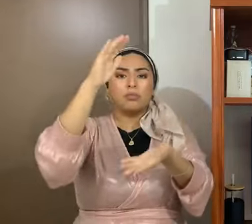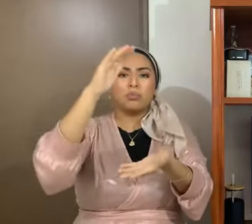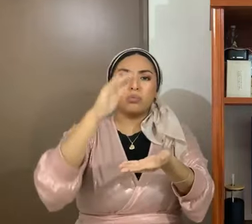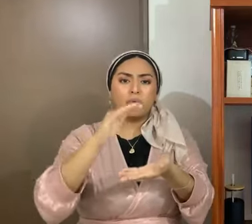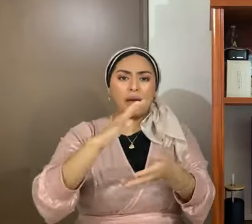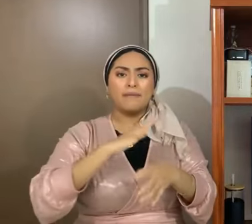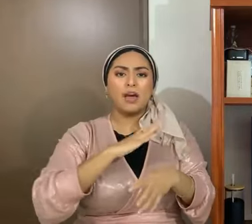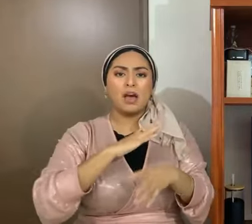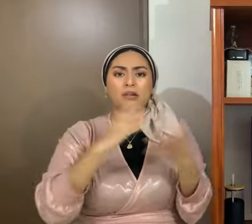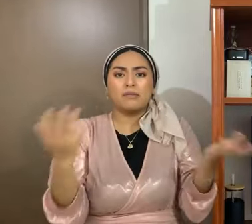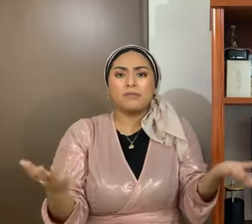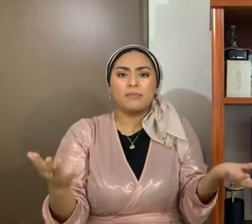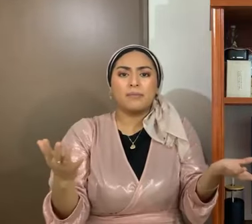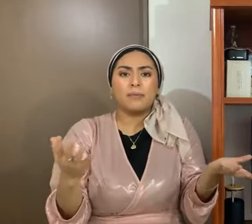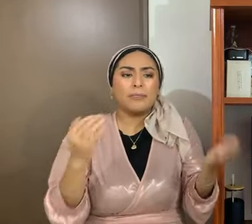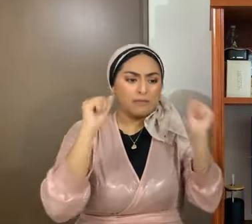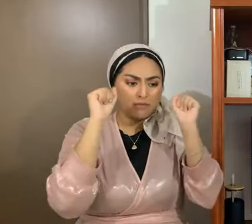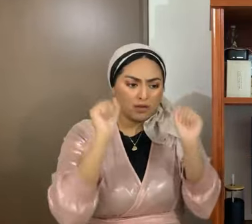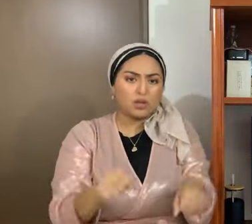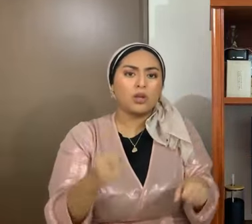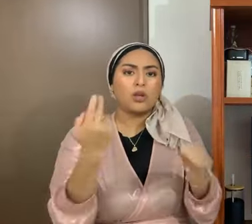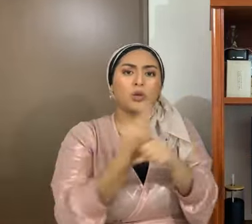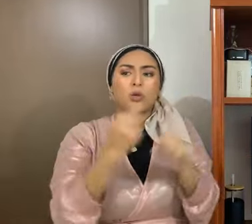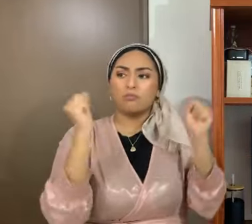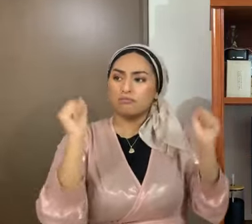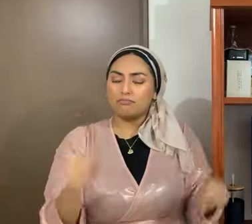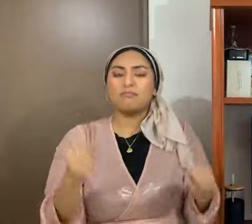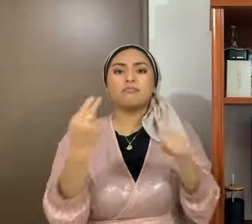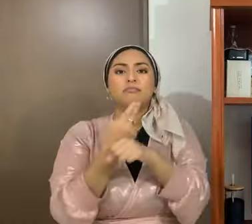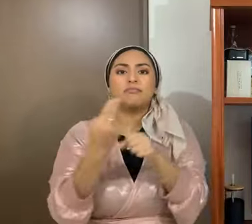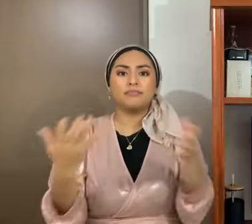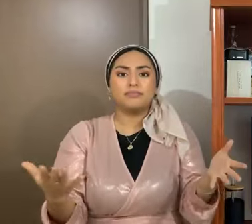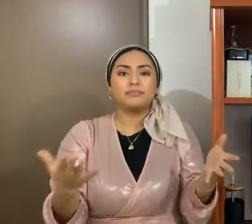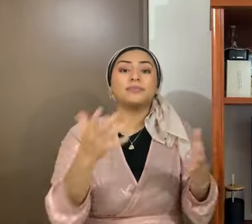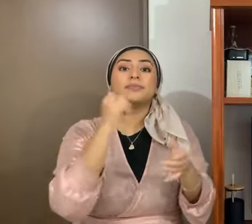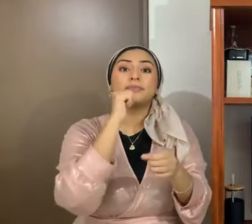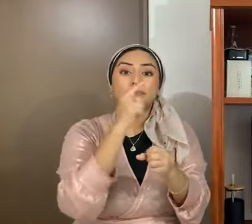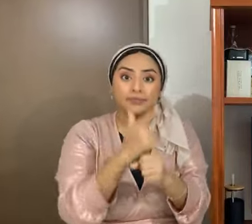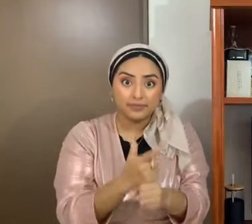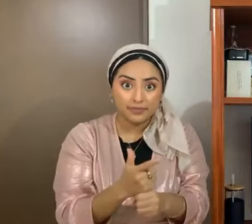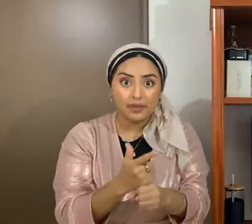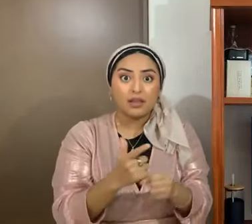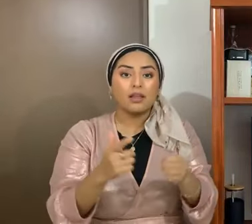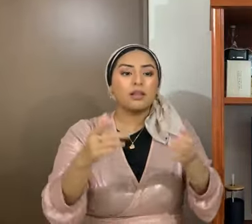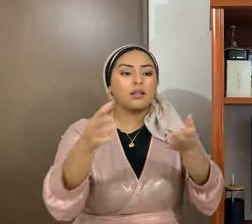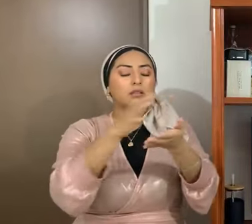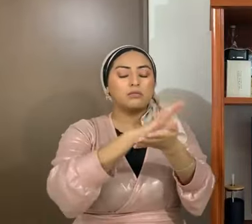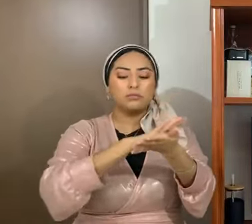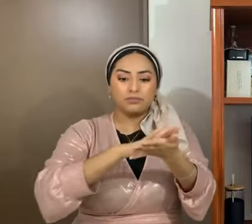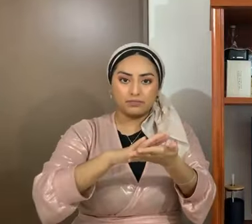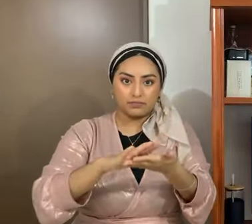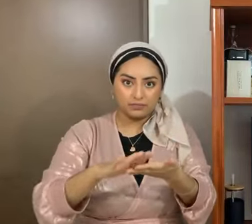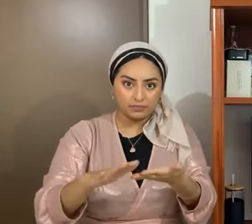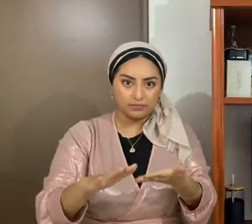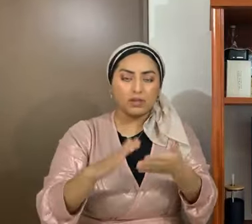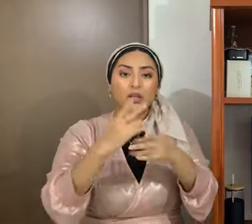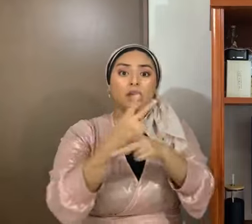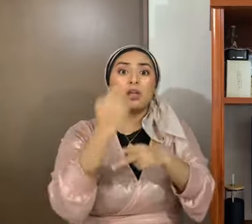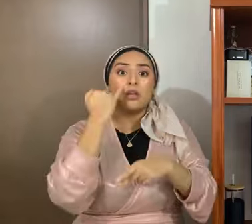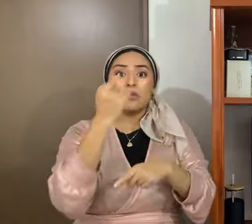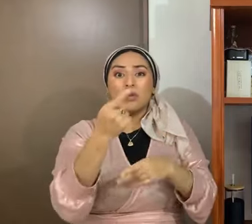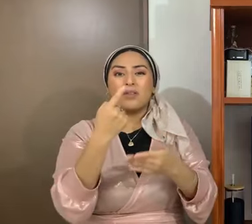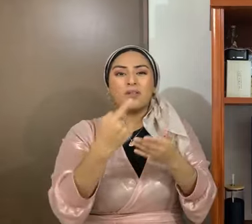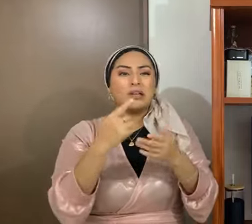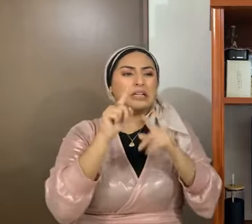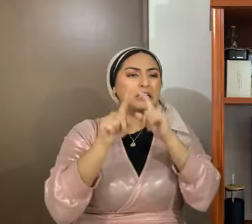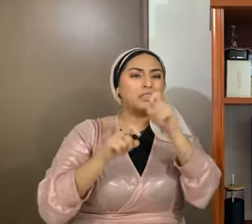mucha discreción. Pero sí se puede, sí se puede. Así que a Hayot, con mucho recato, con mucho cuidado. Si tienen